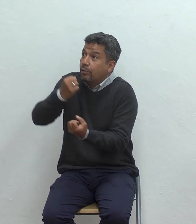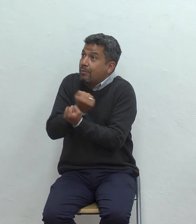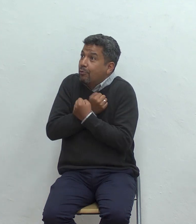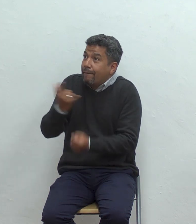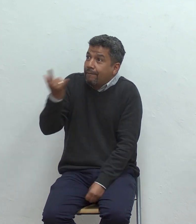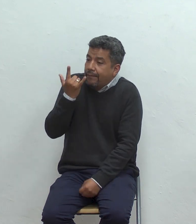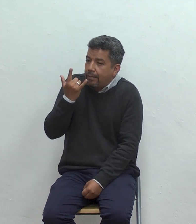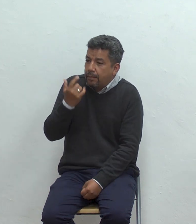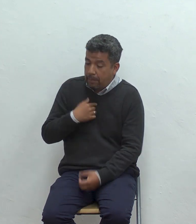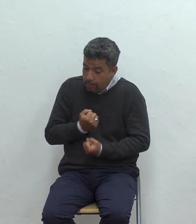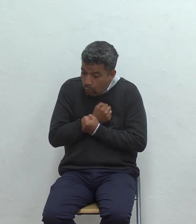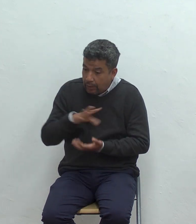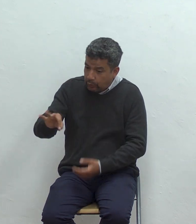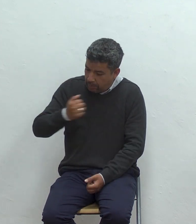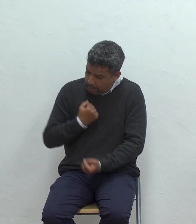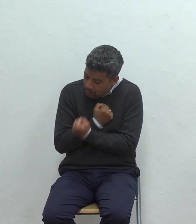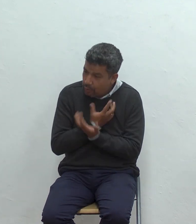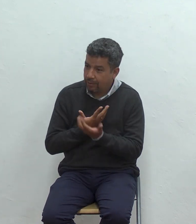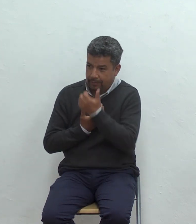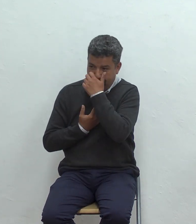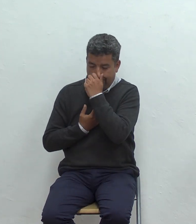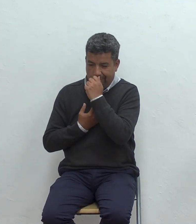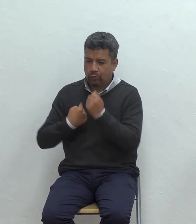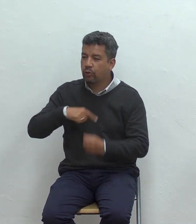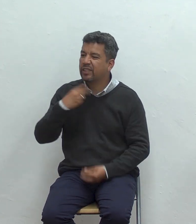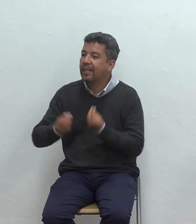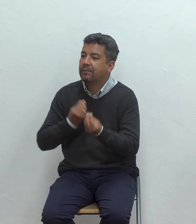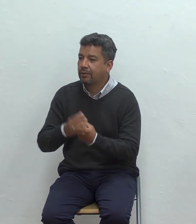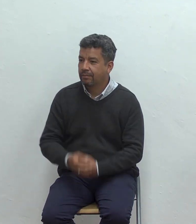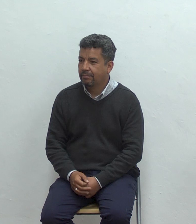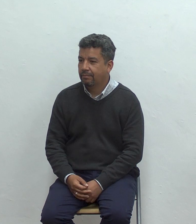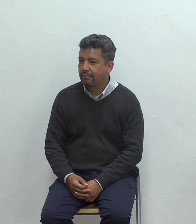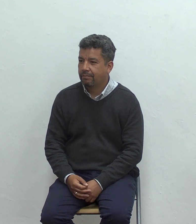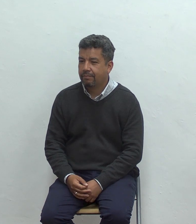Mi amor, escoge mi amor. ¿Y qué hacemos nosotros?